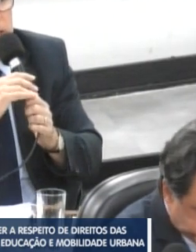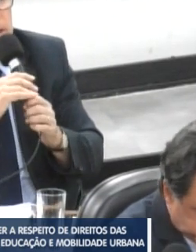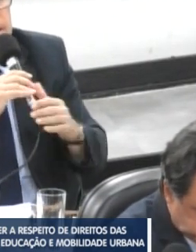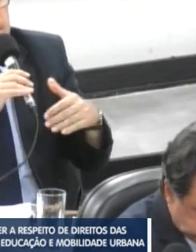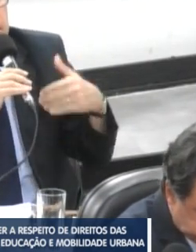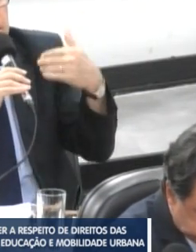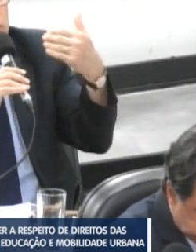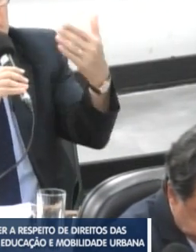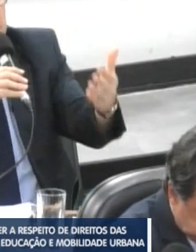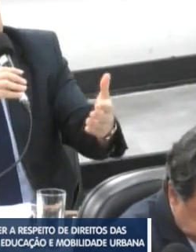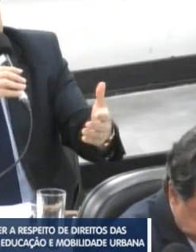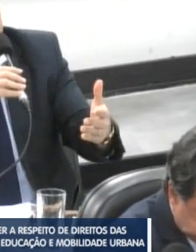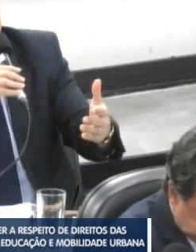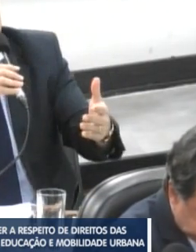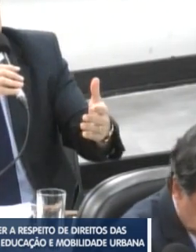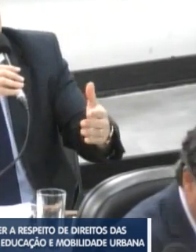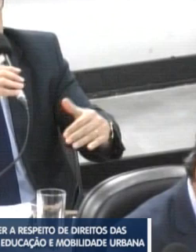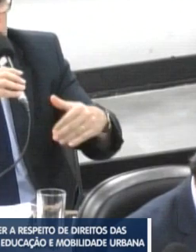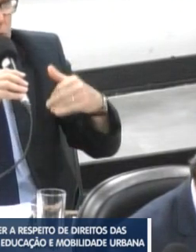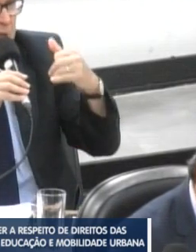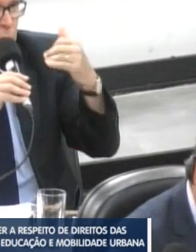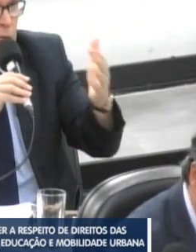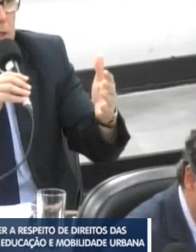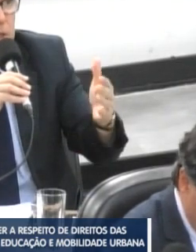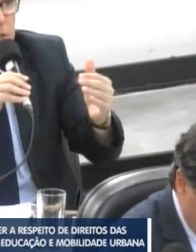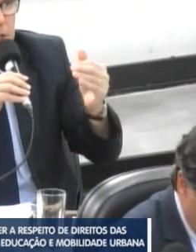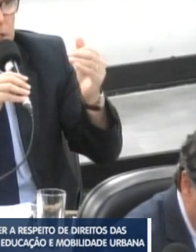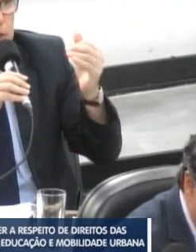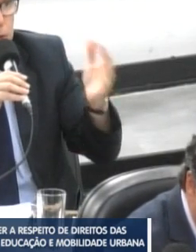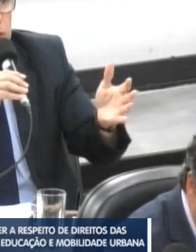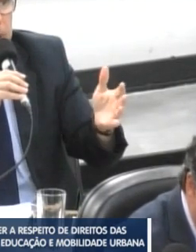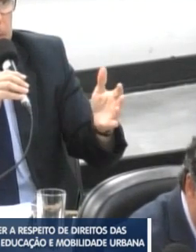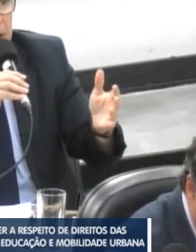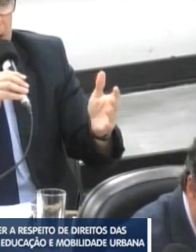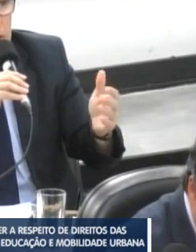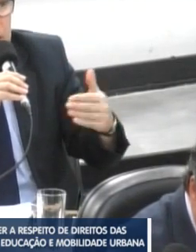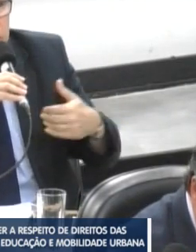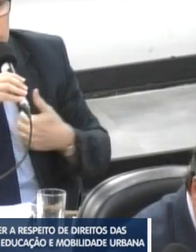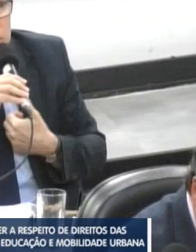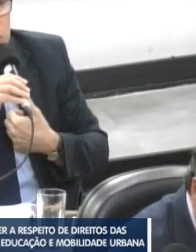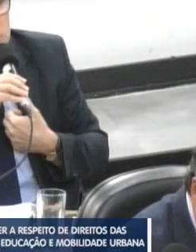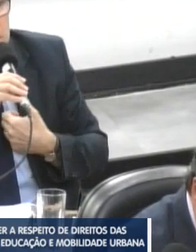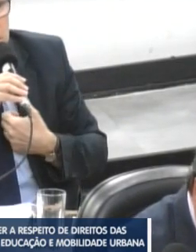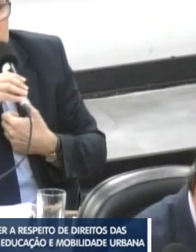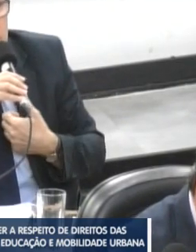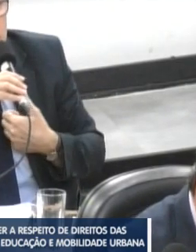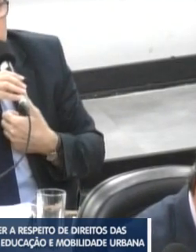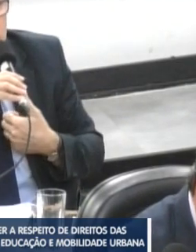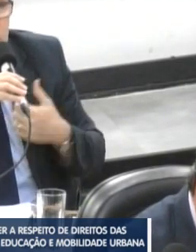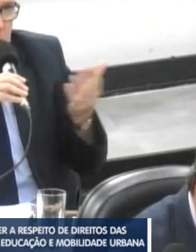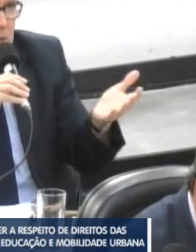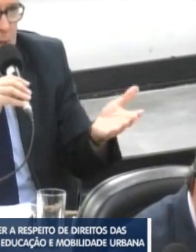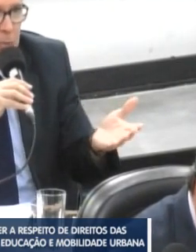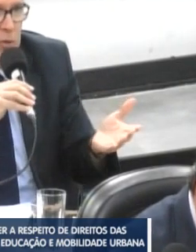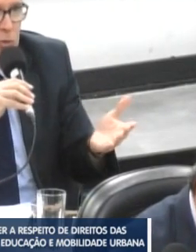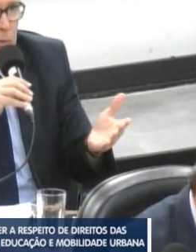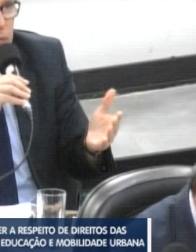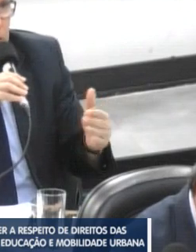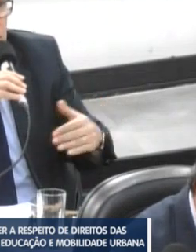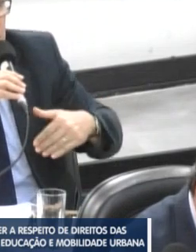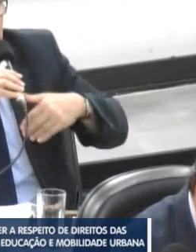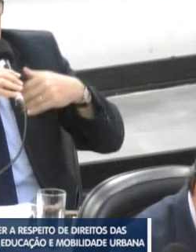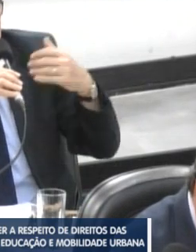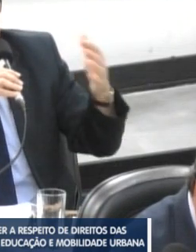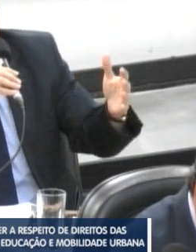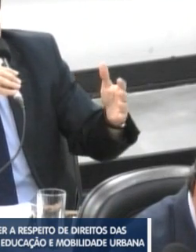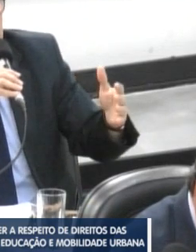gente aí, e nos abasteça com sugestões. Você é muito inteligente, muito preparado, tem muita coisa que não está ao nosso alcance, você sabe disso como